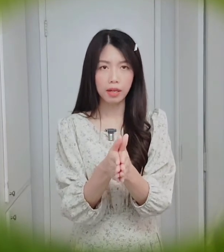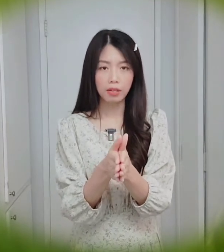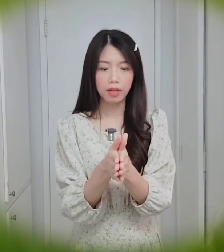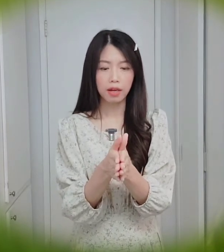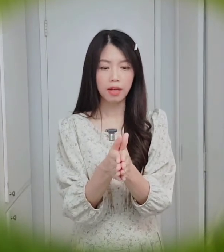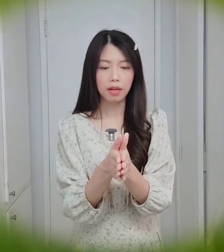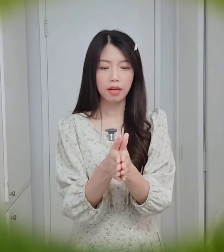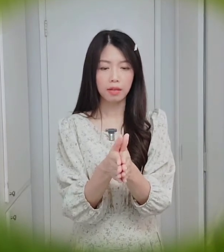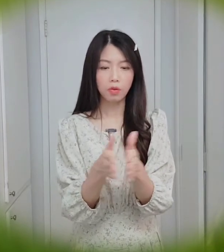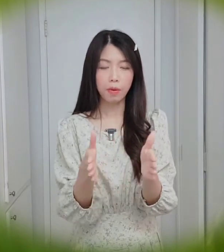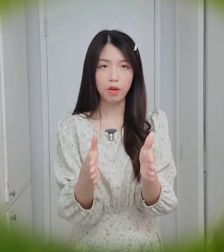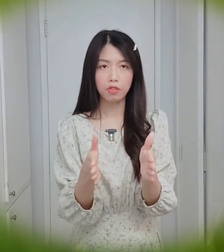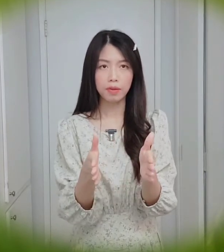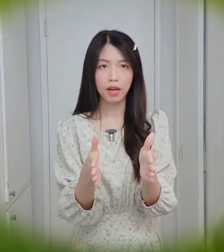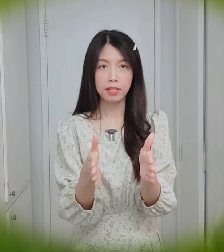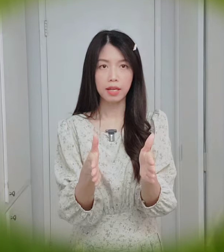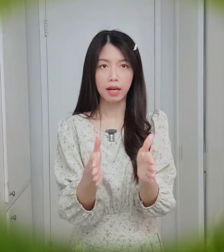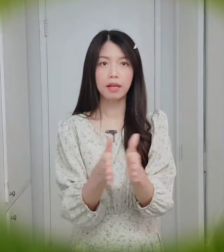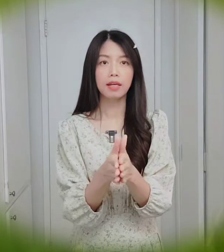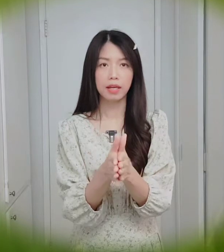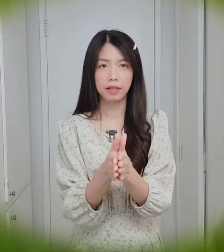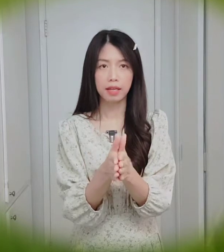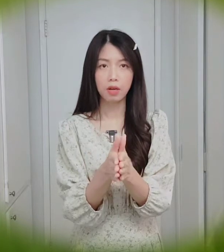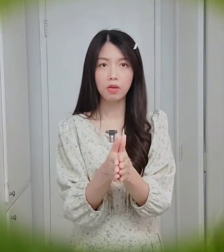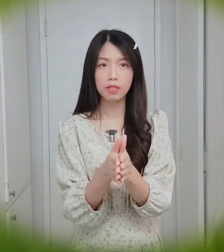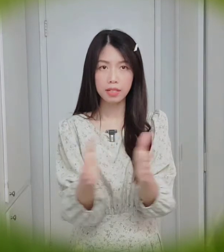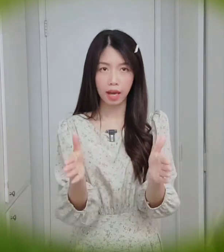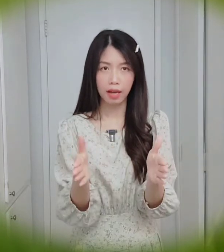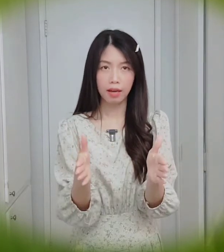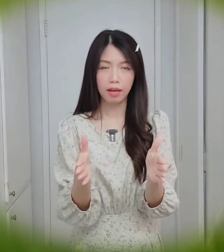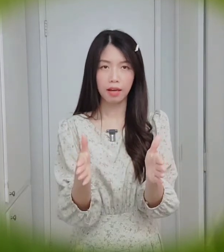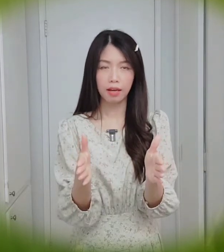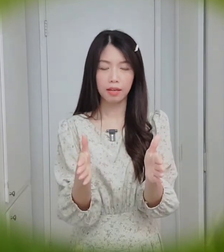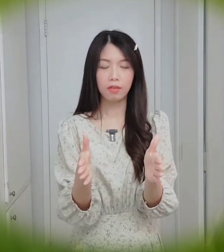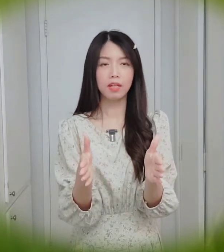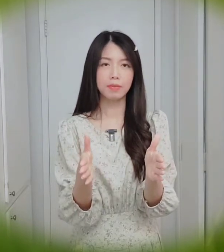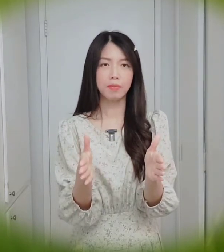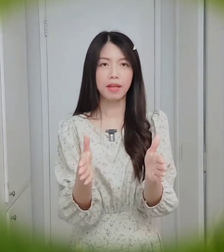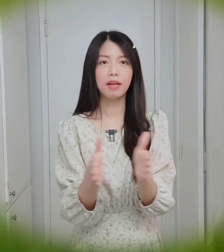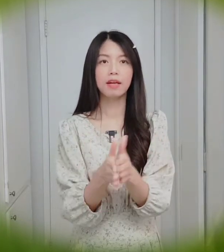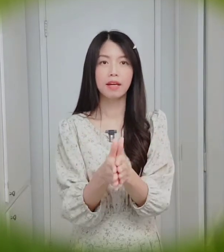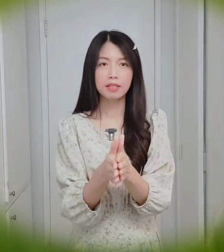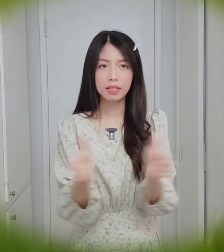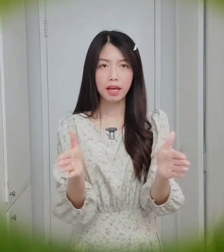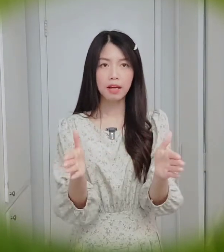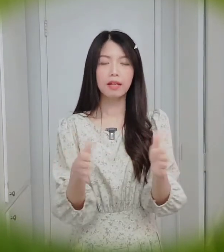이렇게 시작하셨다가 손을 벌려주시면 돼요. 시작. 이 상태에서 시작. 이렇게 하시면